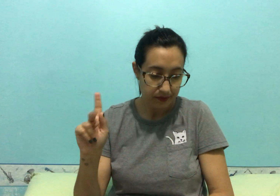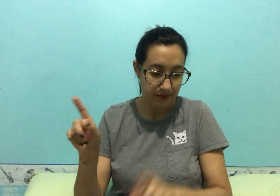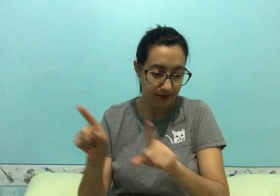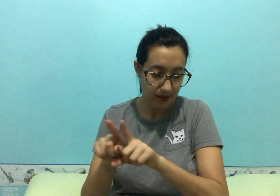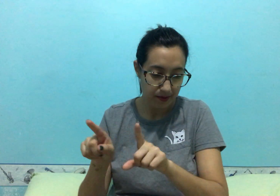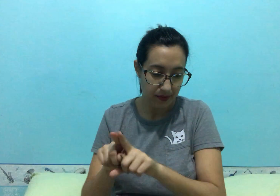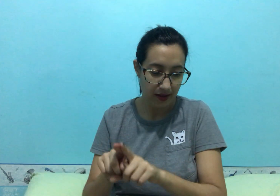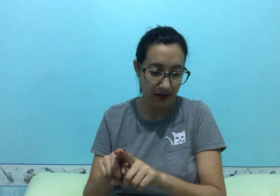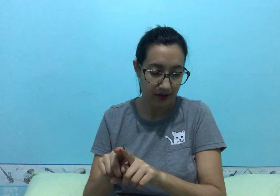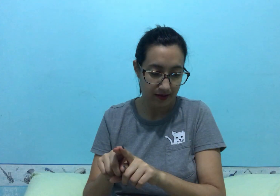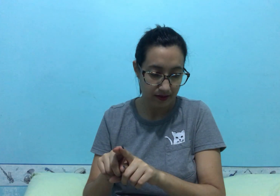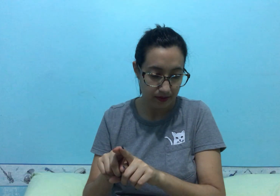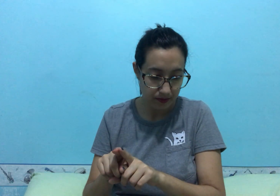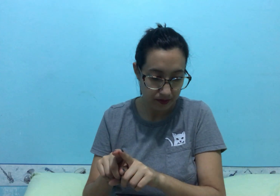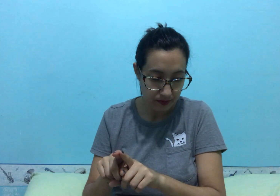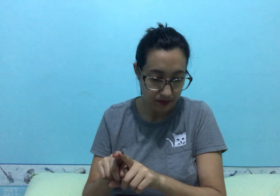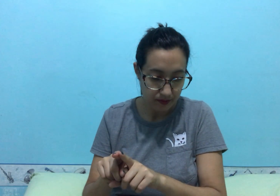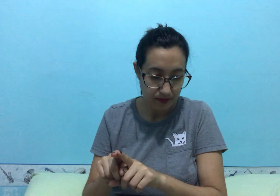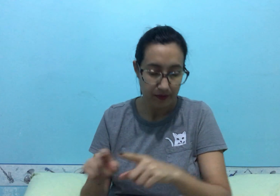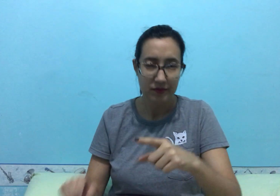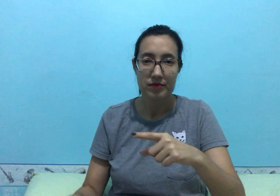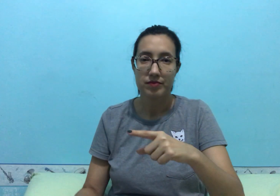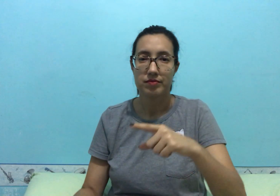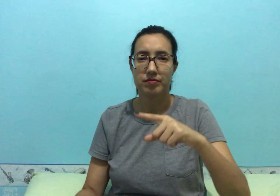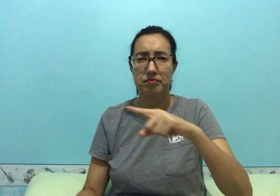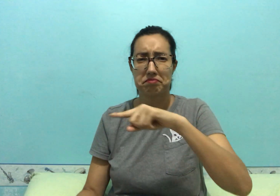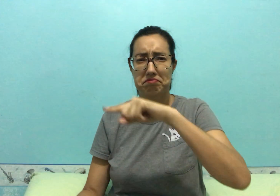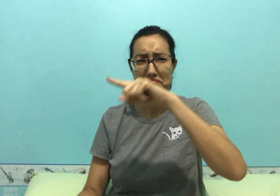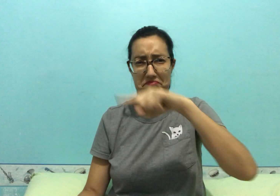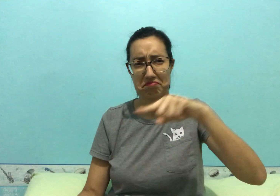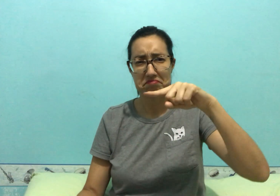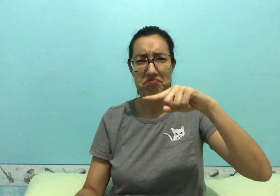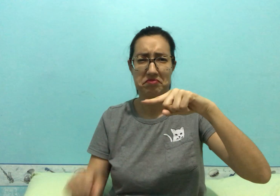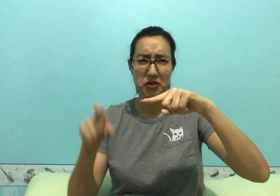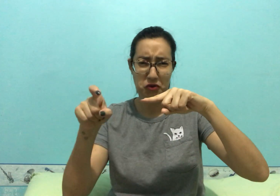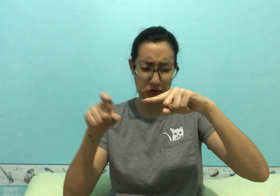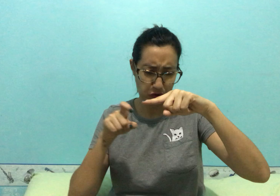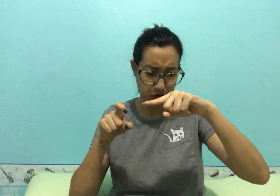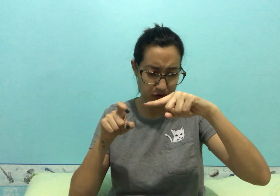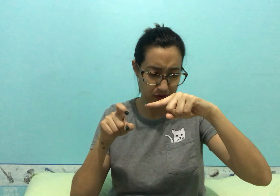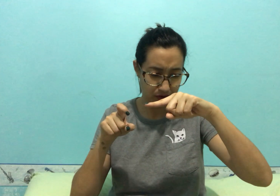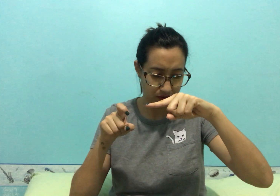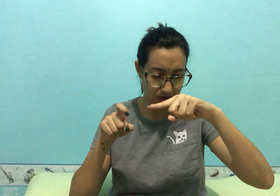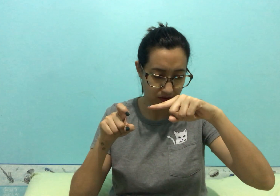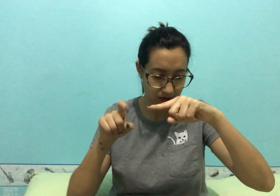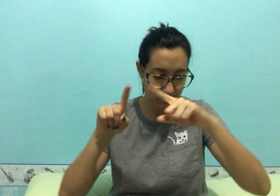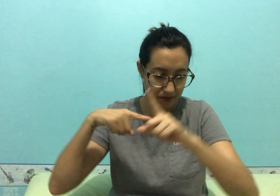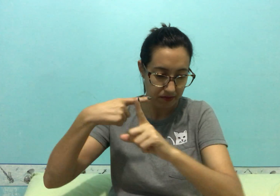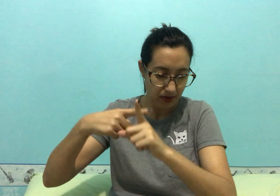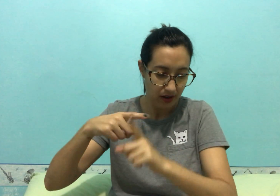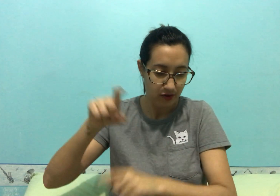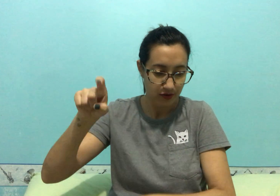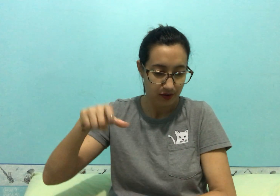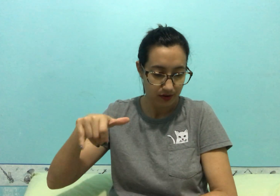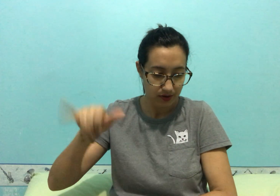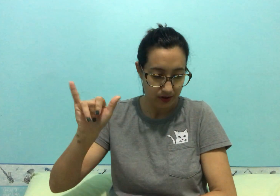não x ou xy. Então, mesmo jeito que a gente fez aqui antes, não é? Se colocarmos x igual